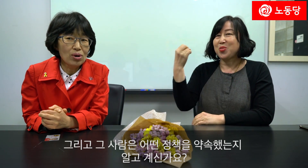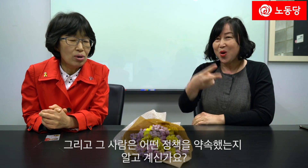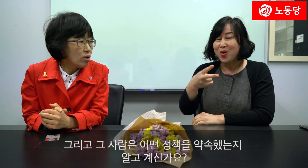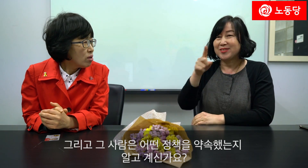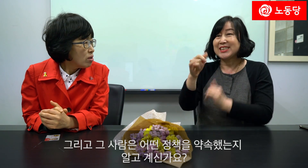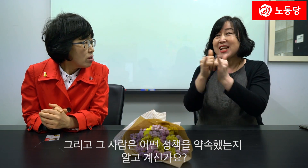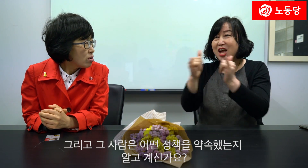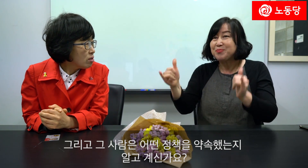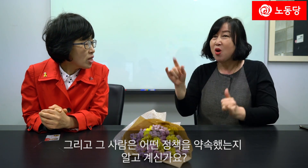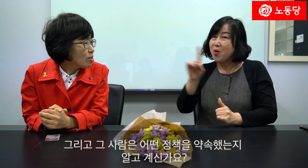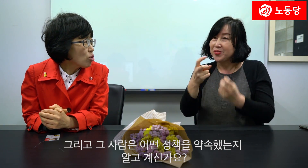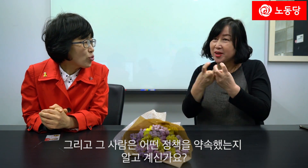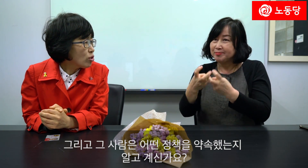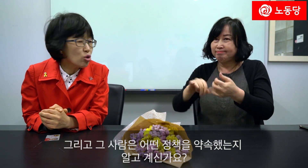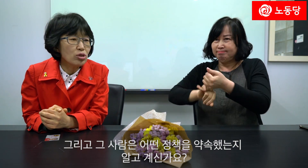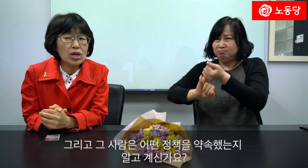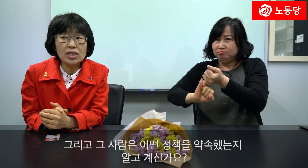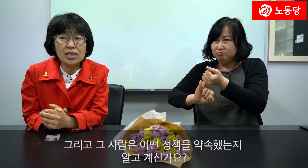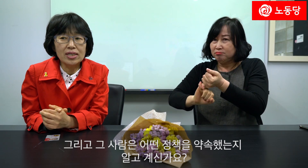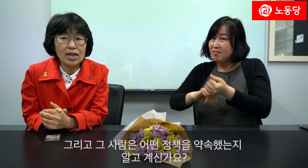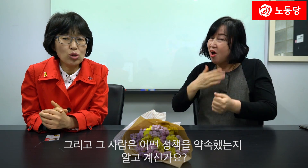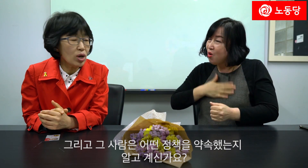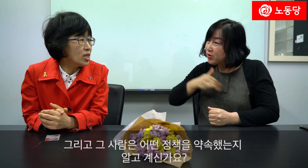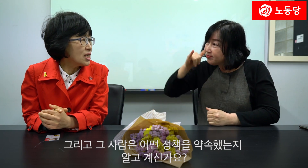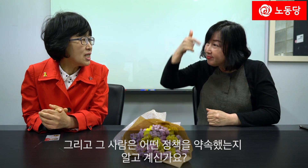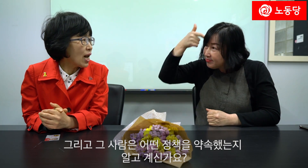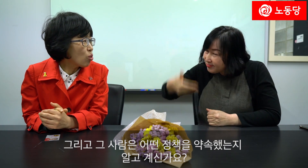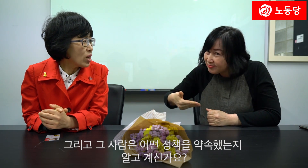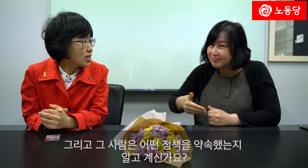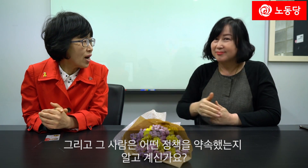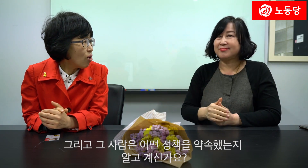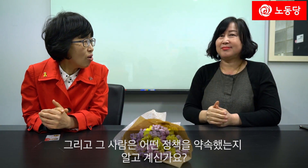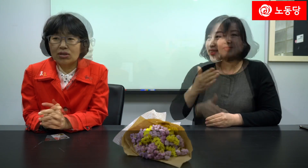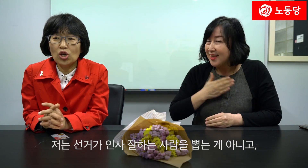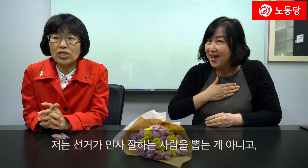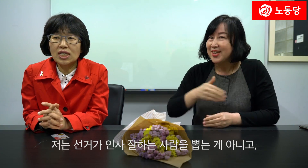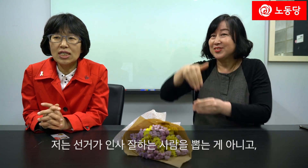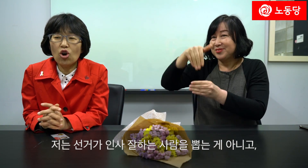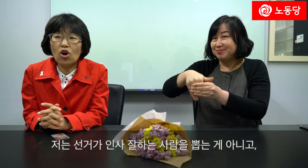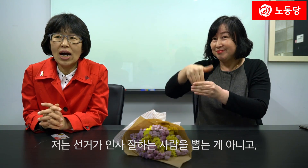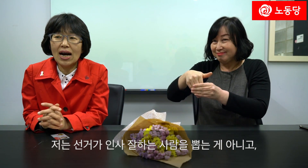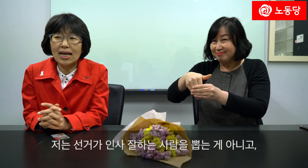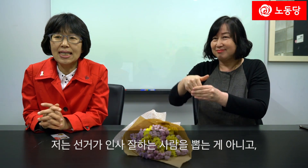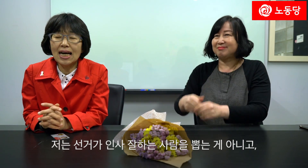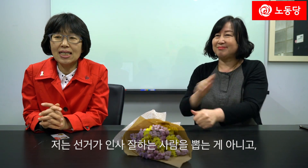그리고 그 사람은 어떤 정책을 약속했는지 알고 계신가요? 저는 선거가